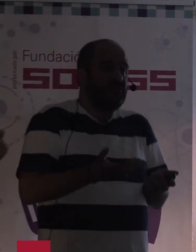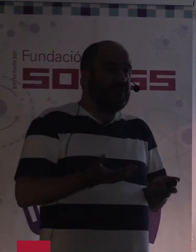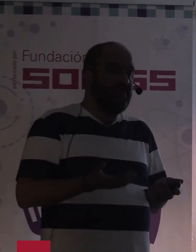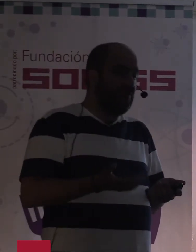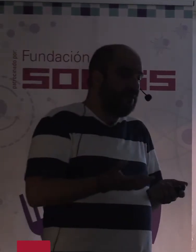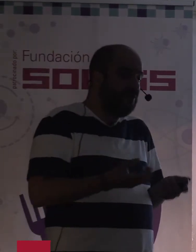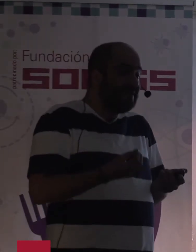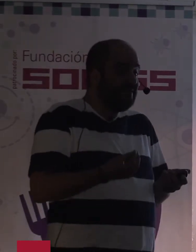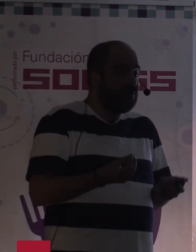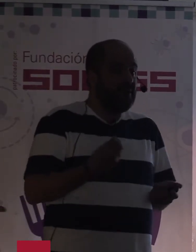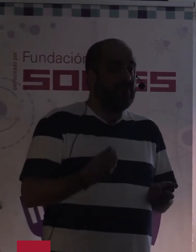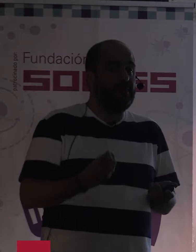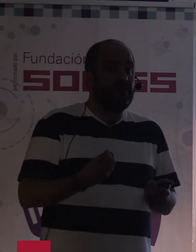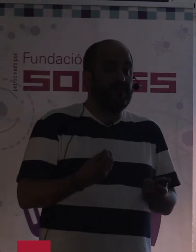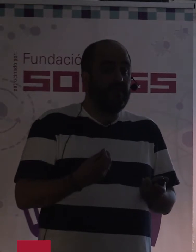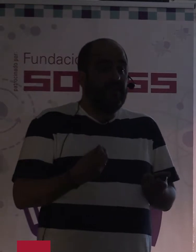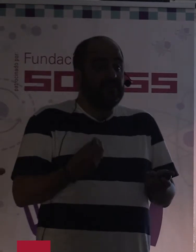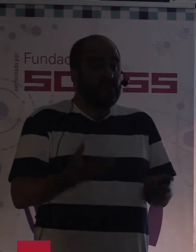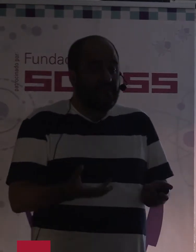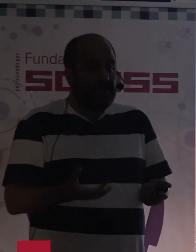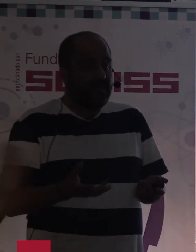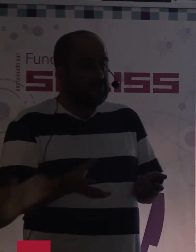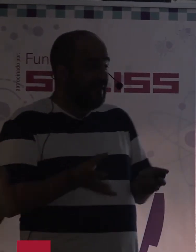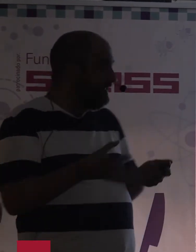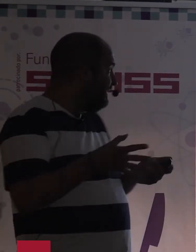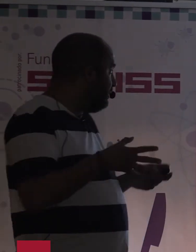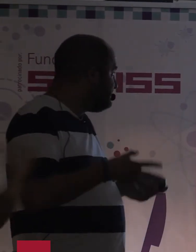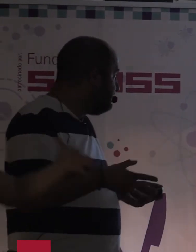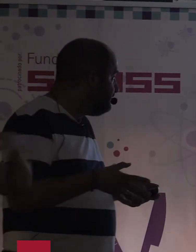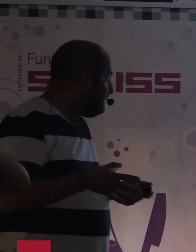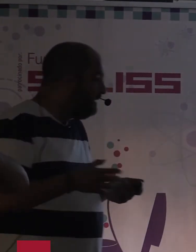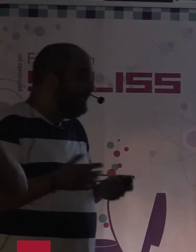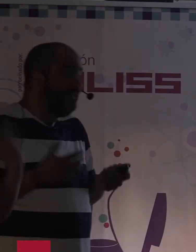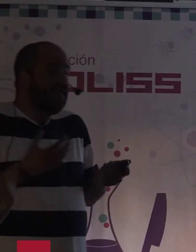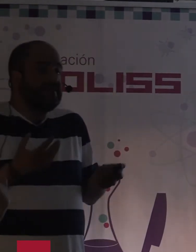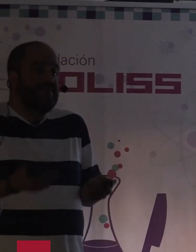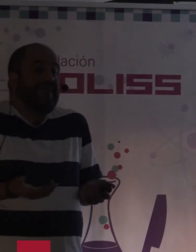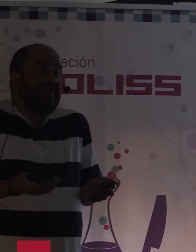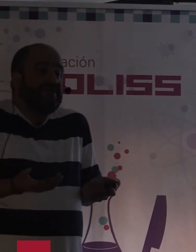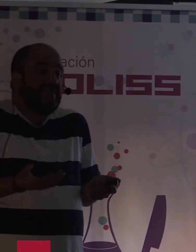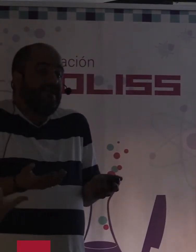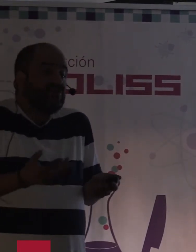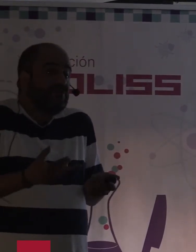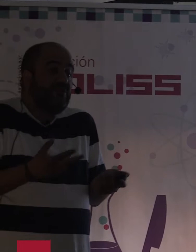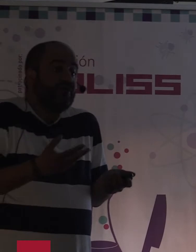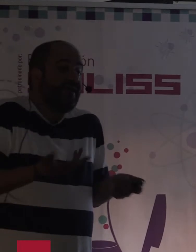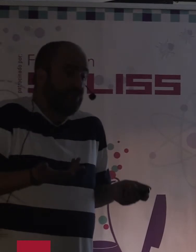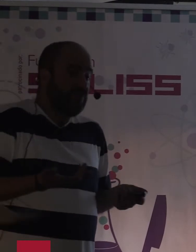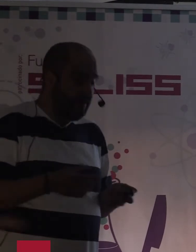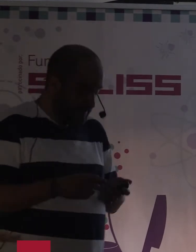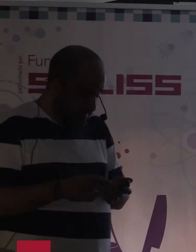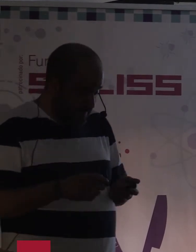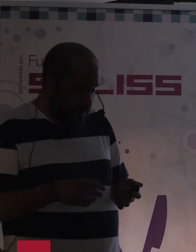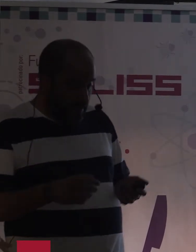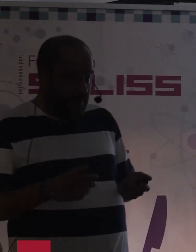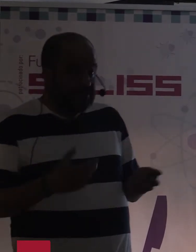prácticamente todo sigue funcionando, excepto la comunicación. Y eso hace que la persona deje de moverse y deje de sentir. Es como si cortáramos un